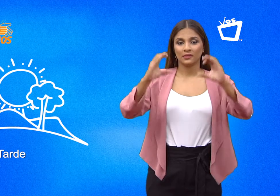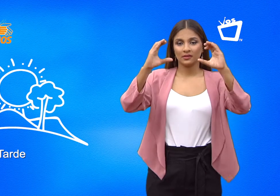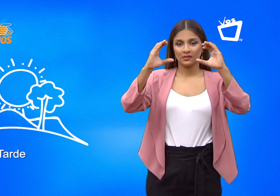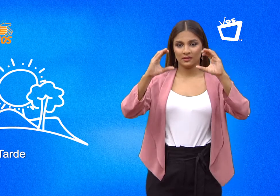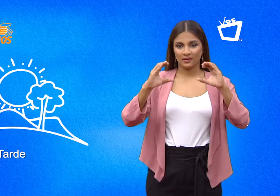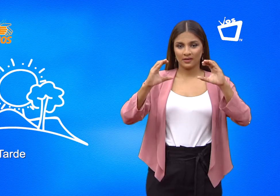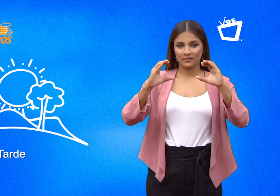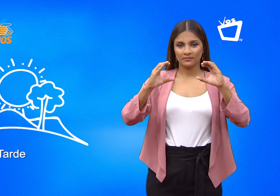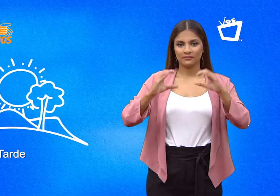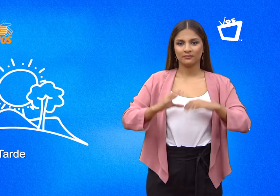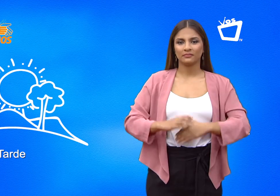Tarde.